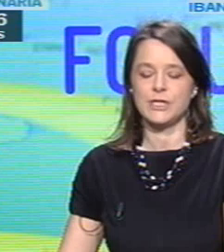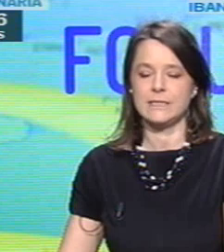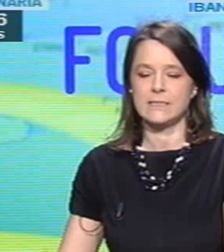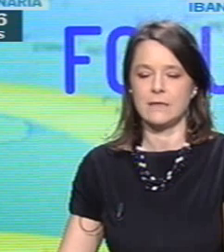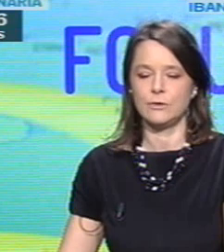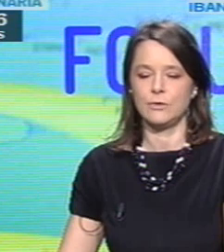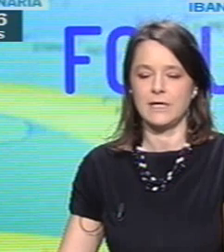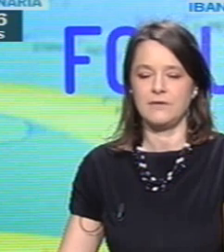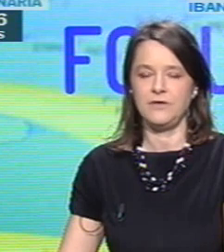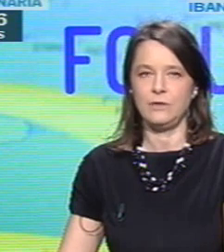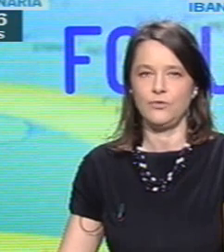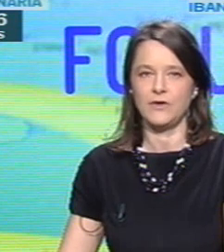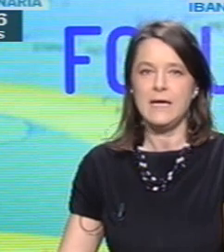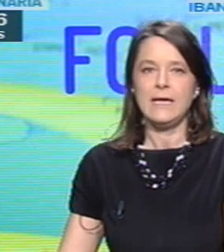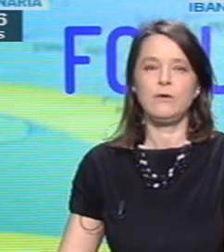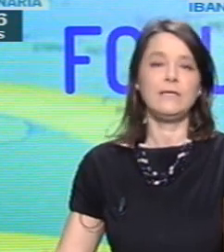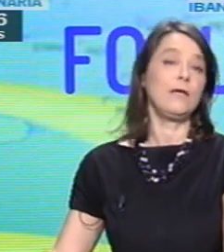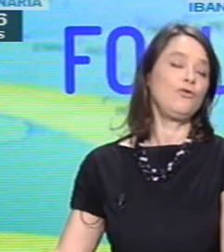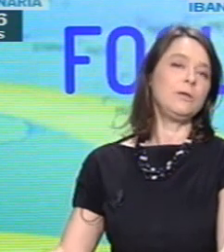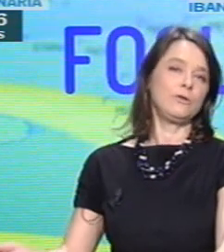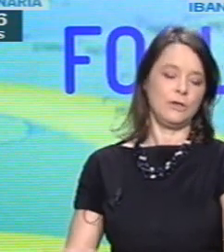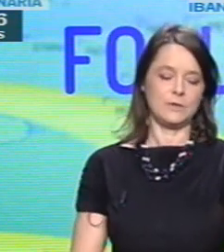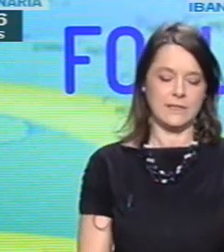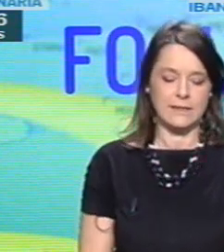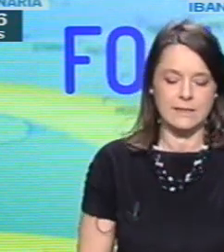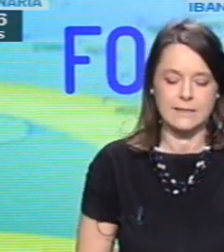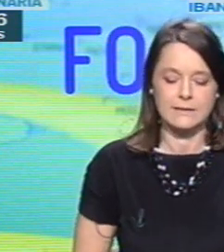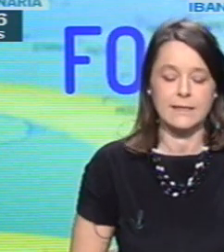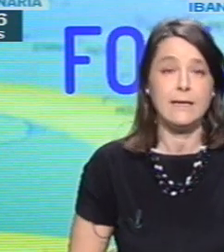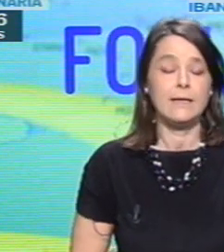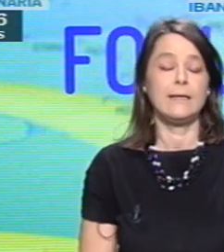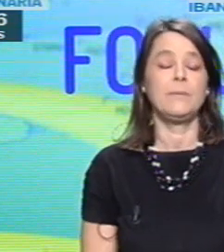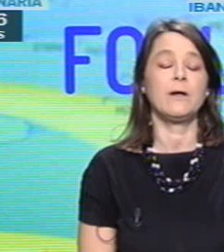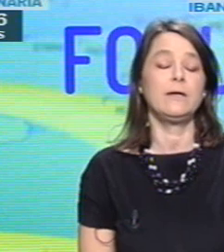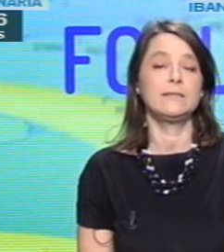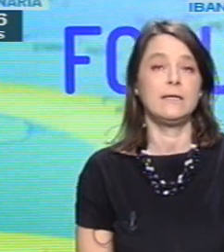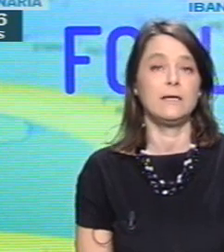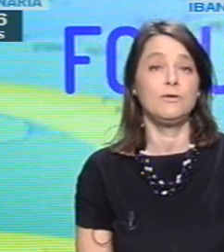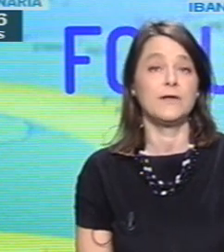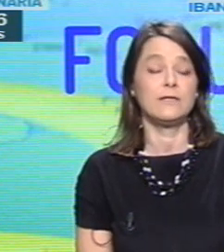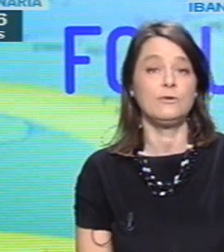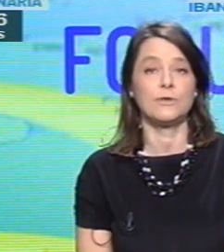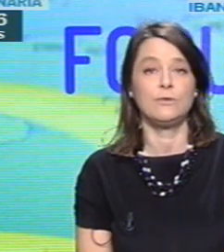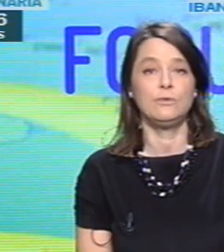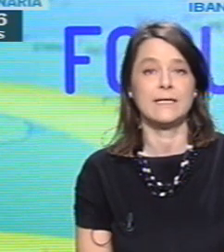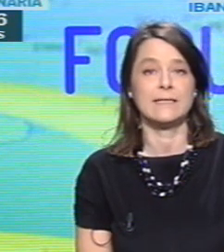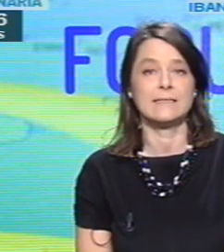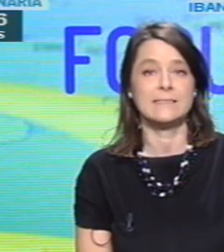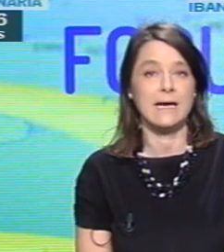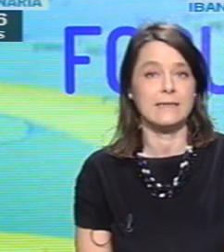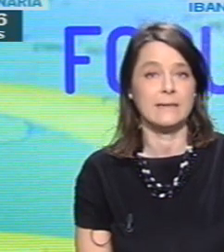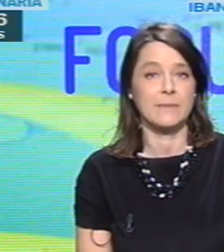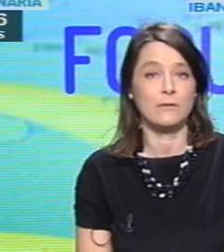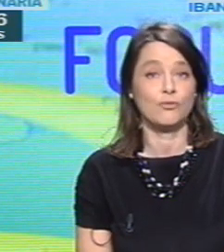di emergenza coronavirus. E allora direi subito io di sentire le parole del governatore